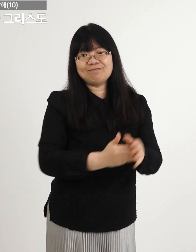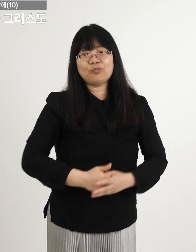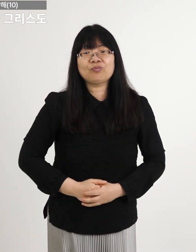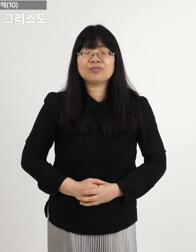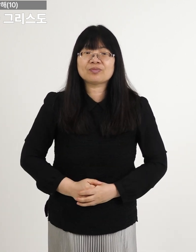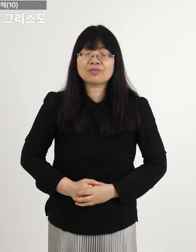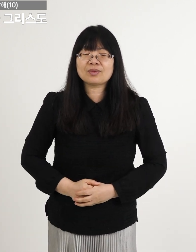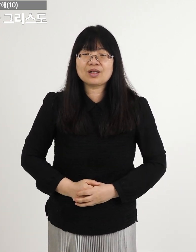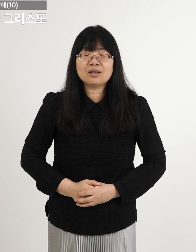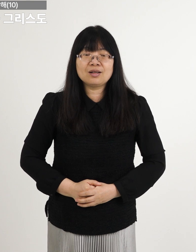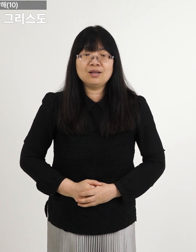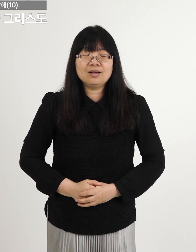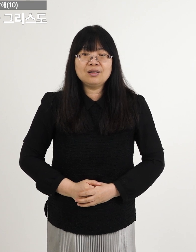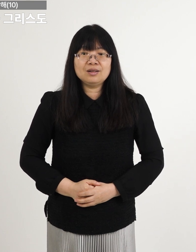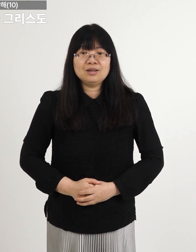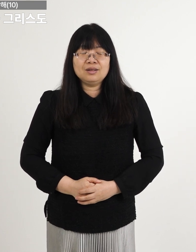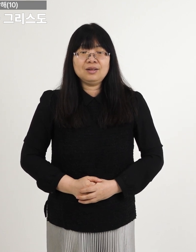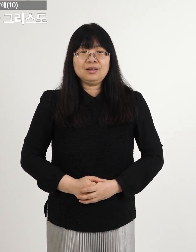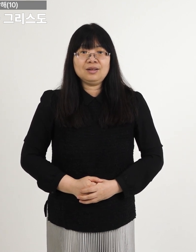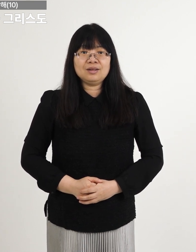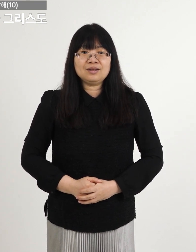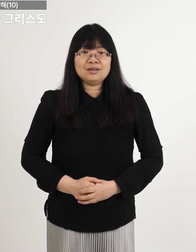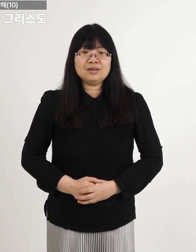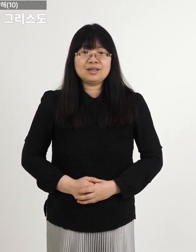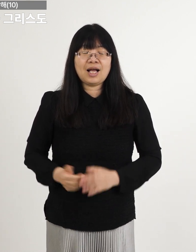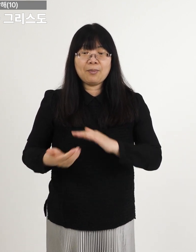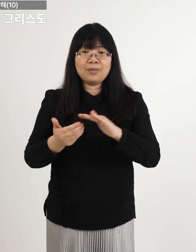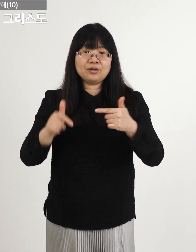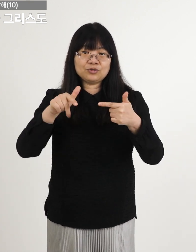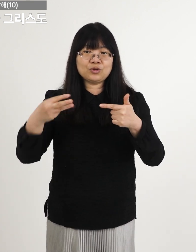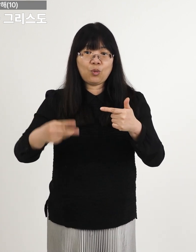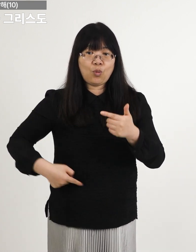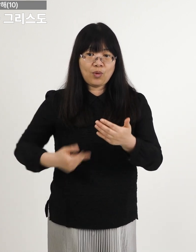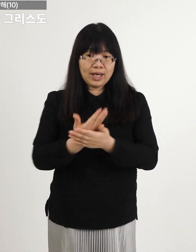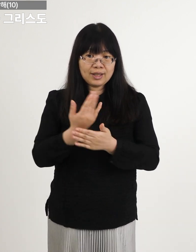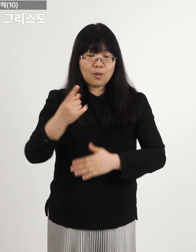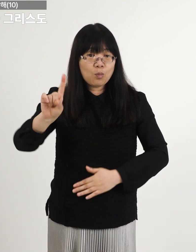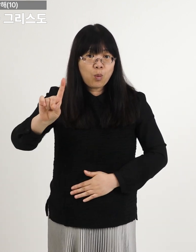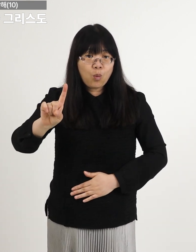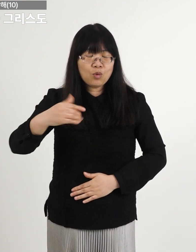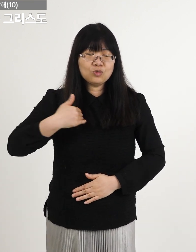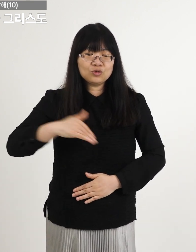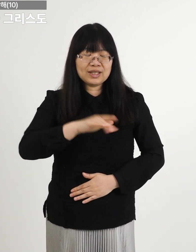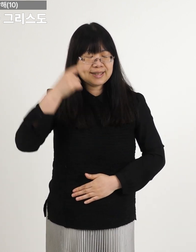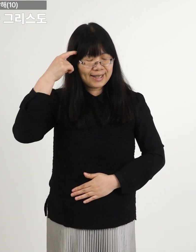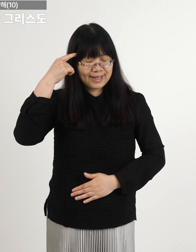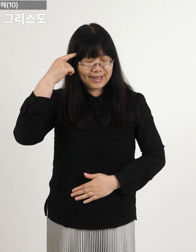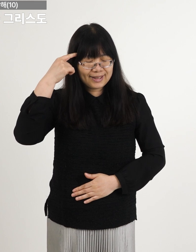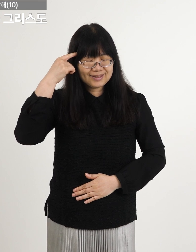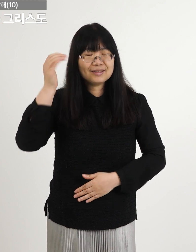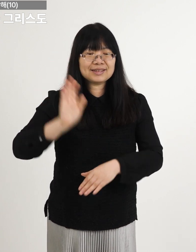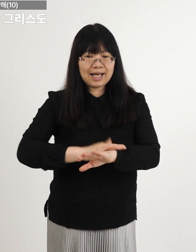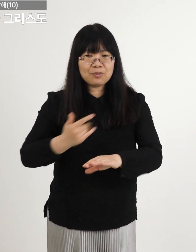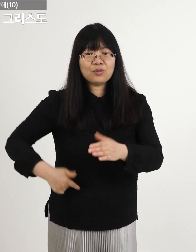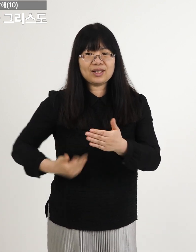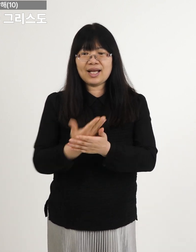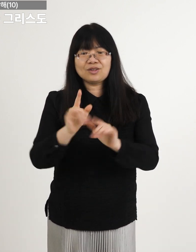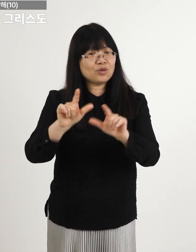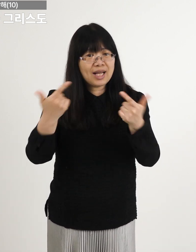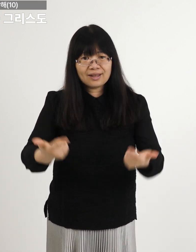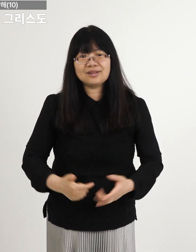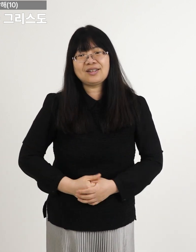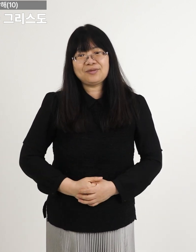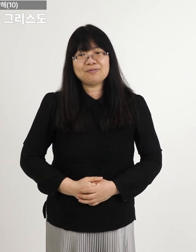무슨 얘기냐면, 그러니까 앞에 6절의 회개가 우리가 생각하는 그런 회개가 아니란 말이에요.